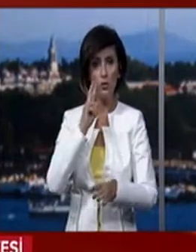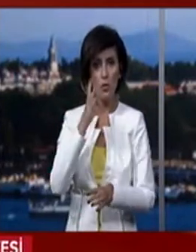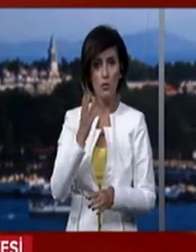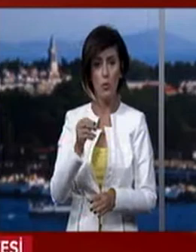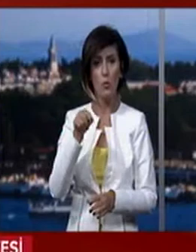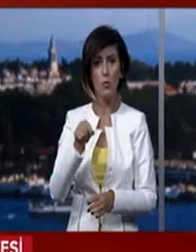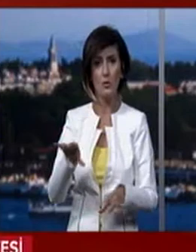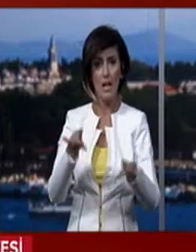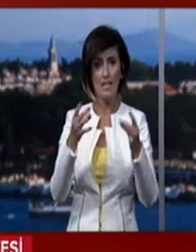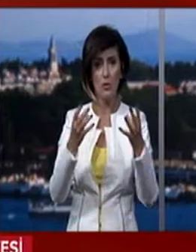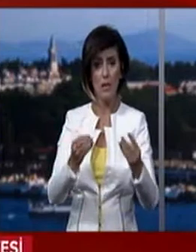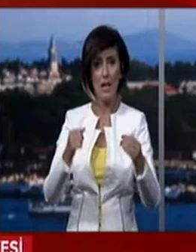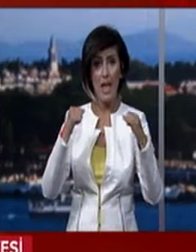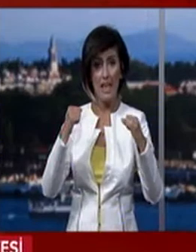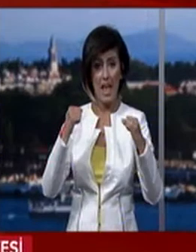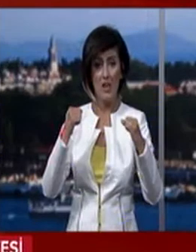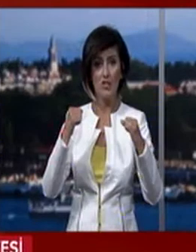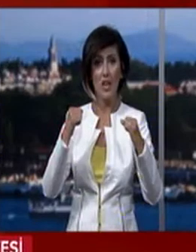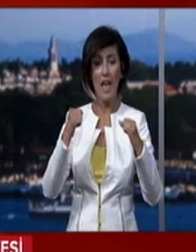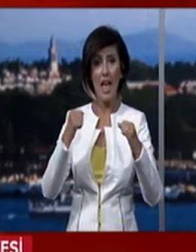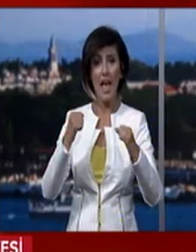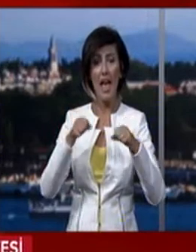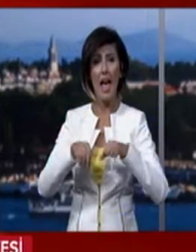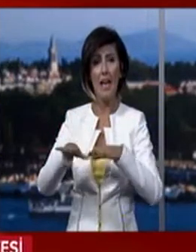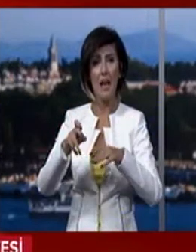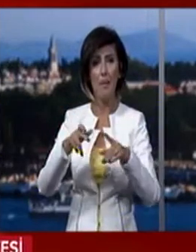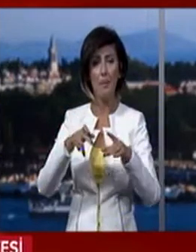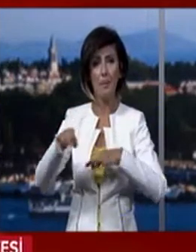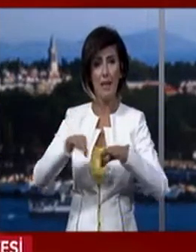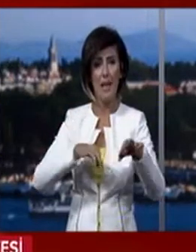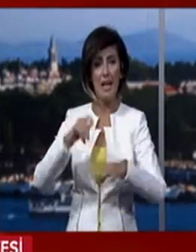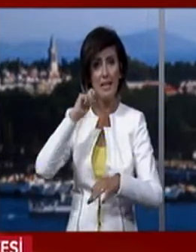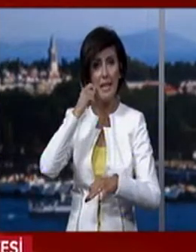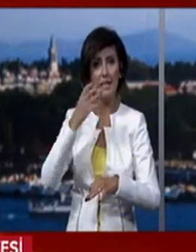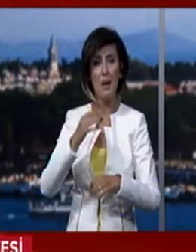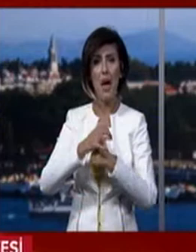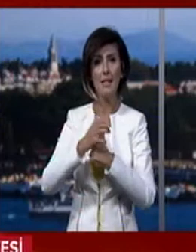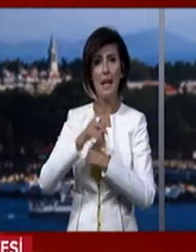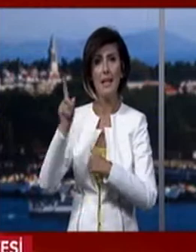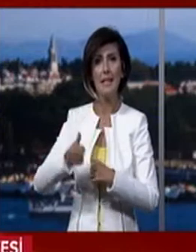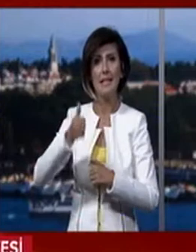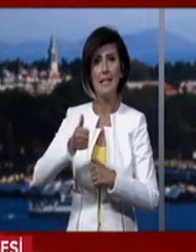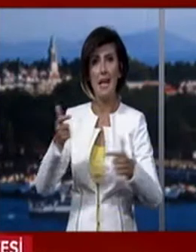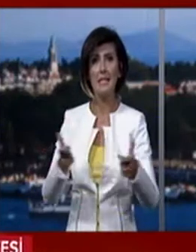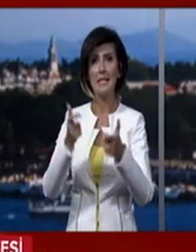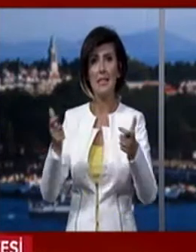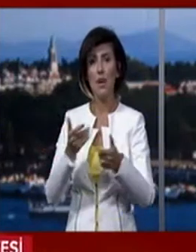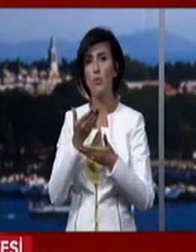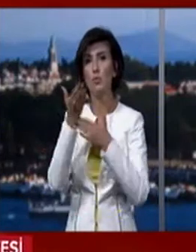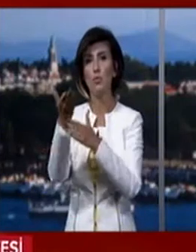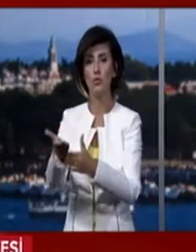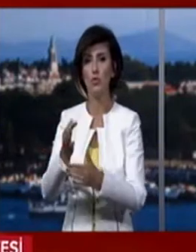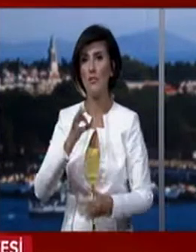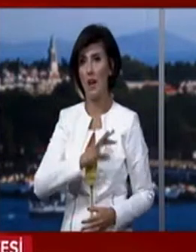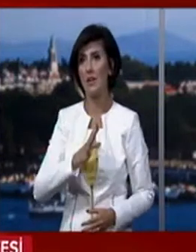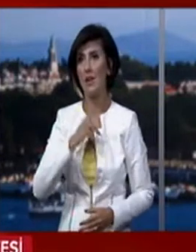Burada hazırlanacak olan enerji eylem planının Kasım ayında Antalya'da yapılacak olan liderler zirvesine de sunulacağını belirtmekte fayda